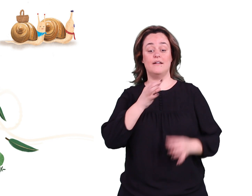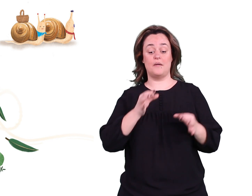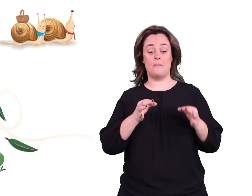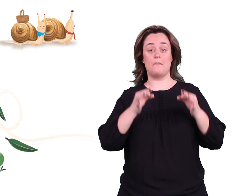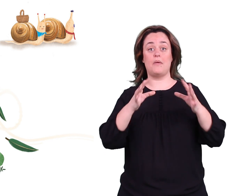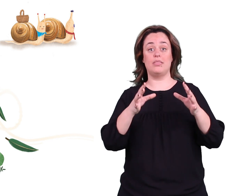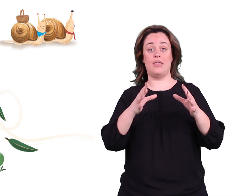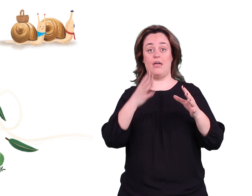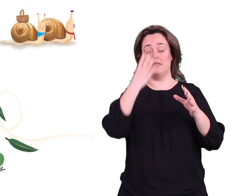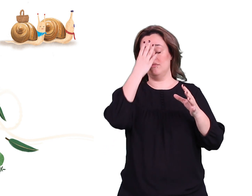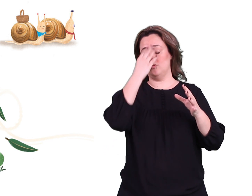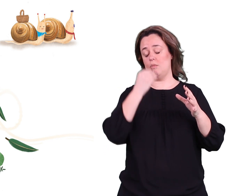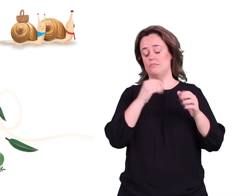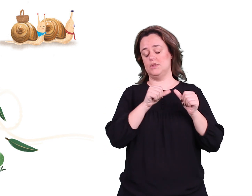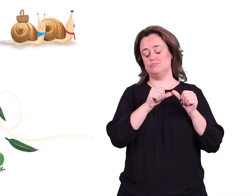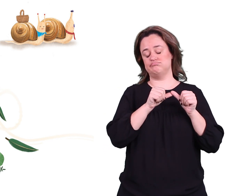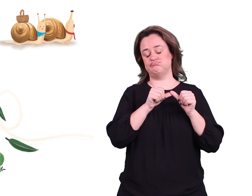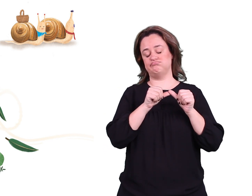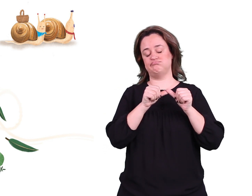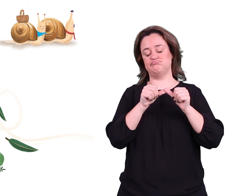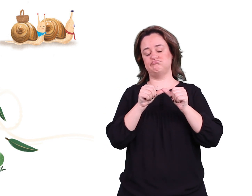Pendant son hibernation,